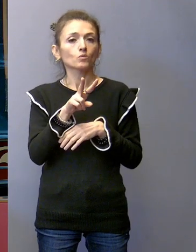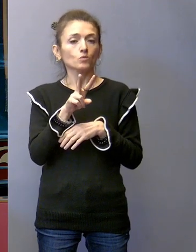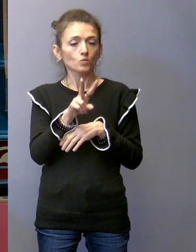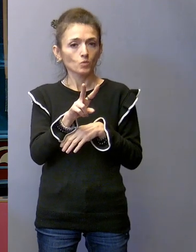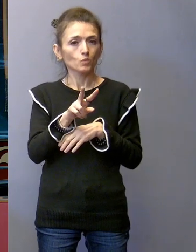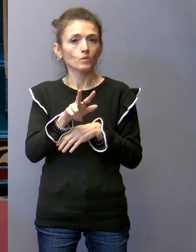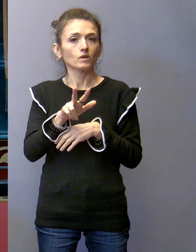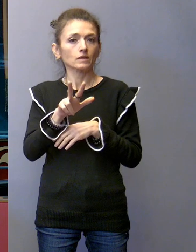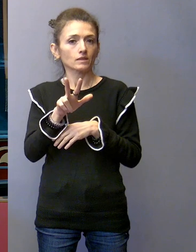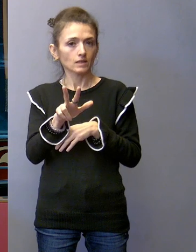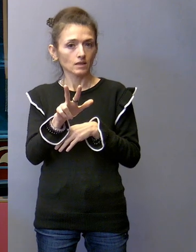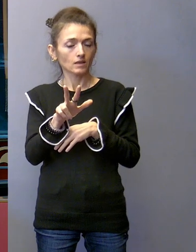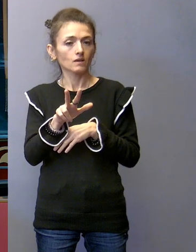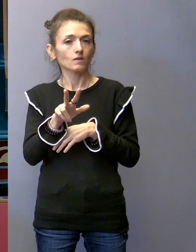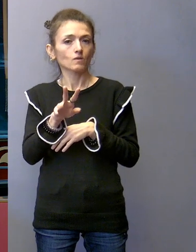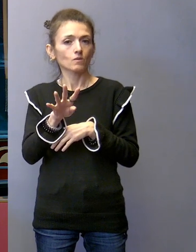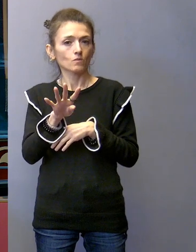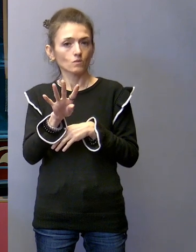3 4